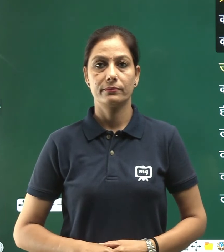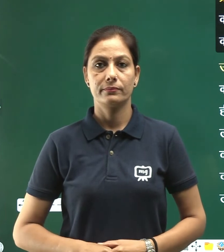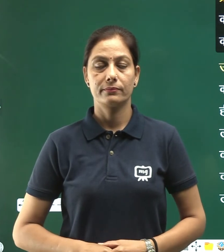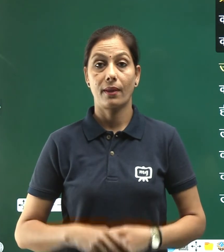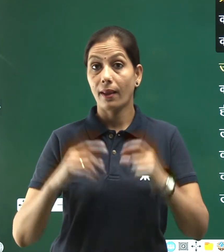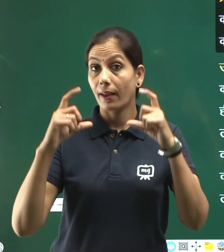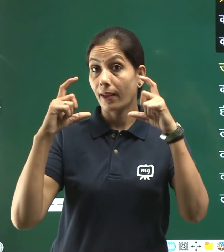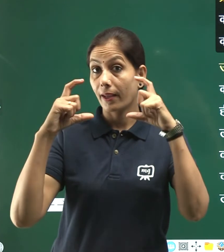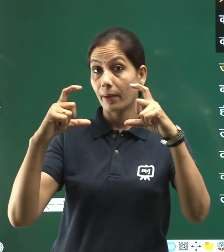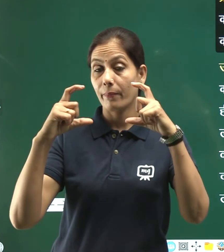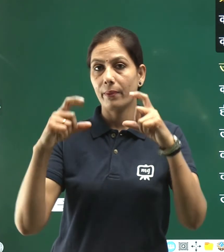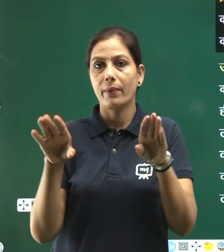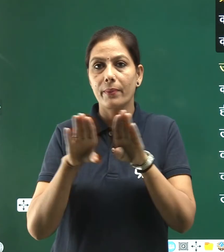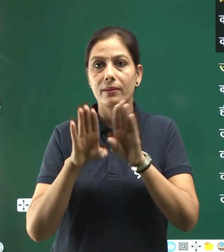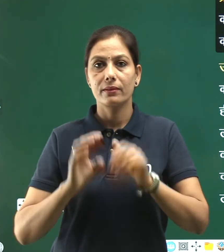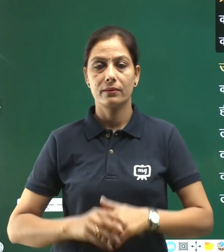में बंद